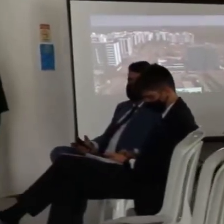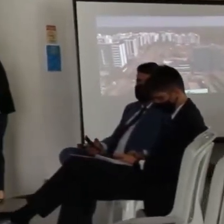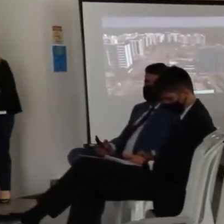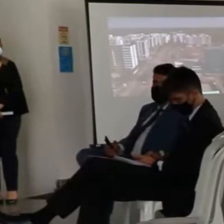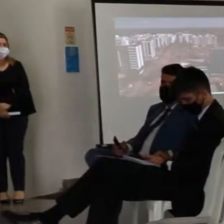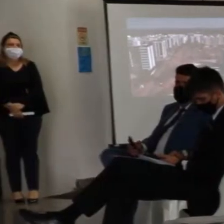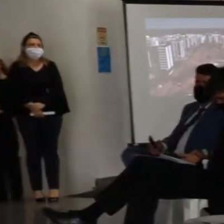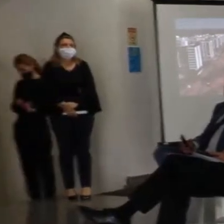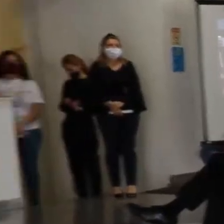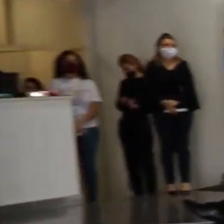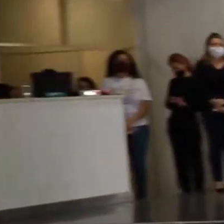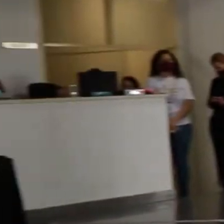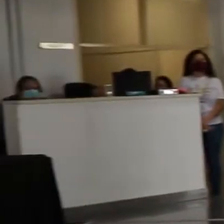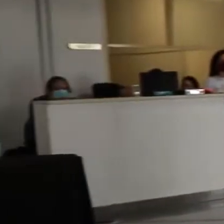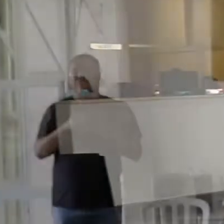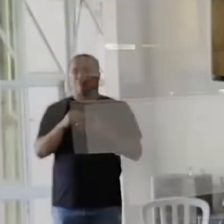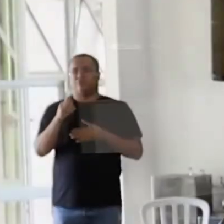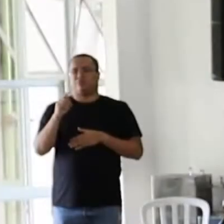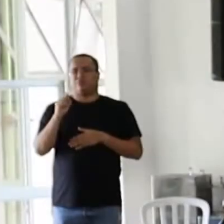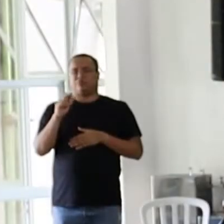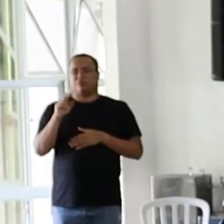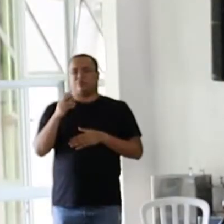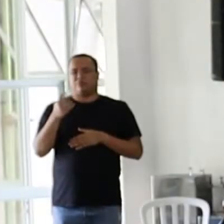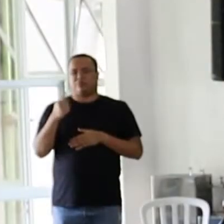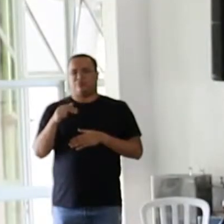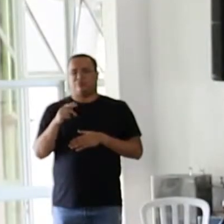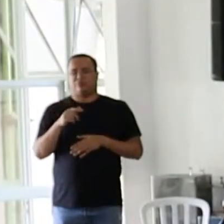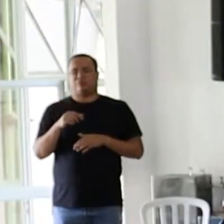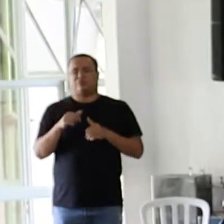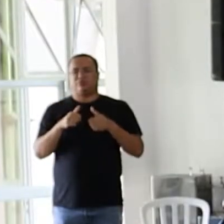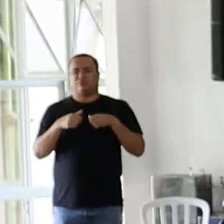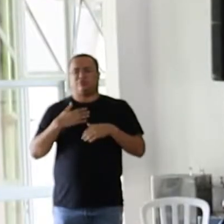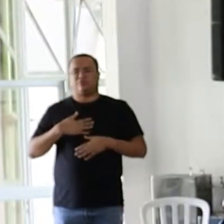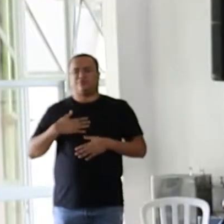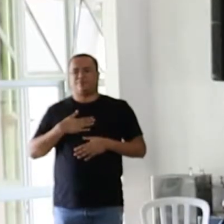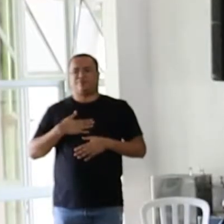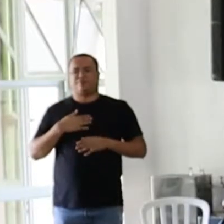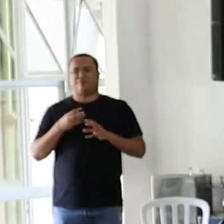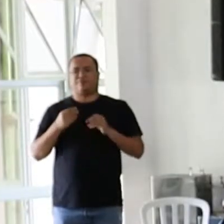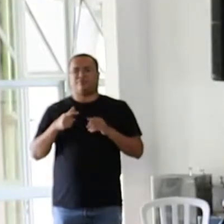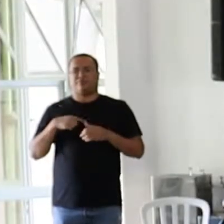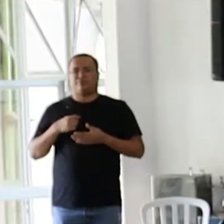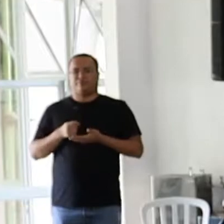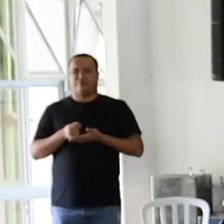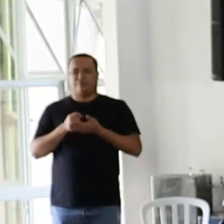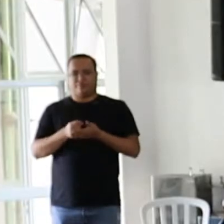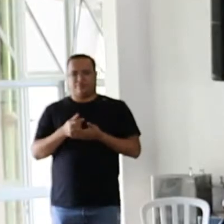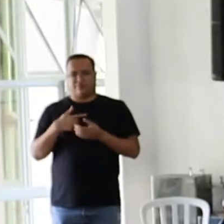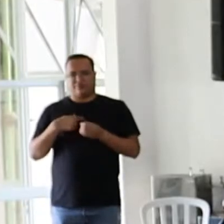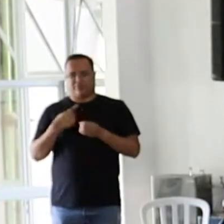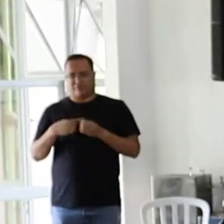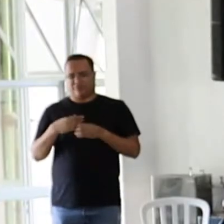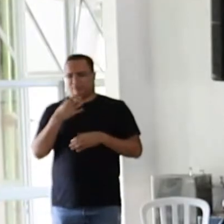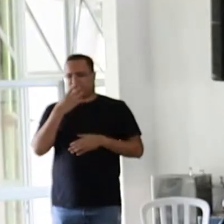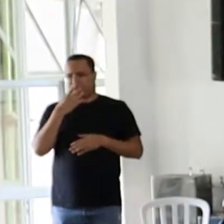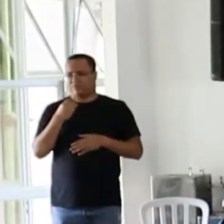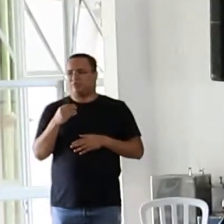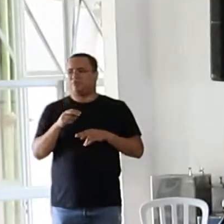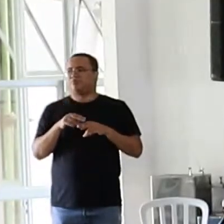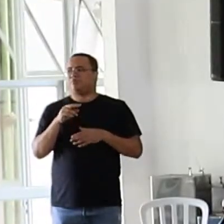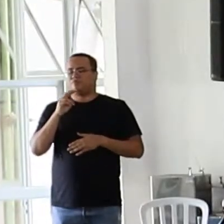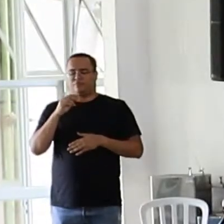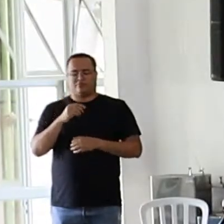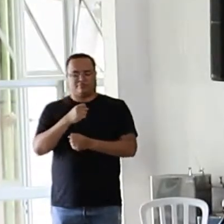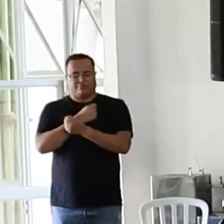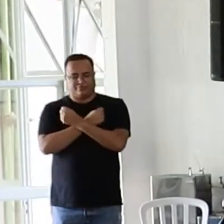o secretário o Gilvan tem gostado muito de estar apoiando aqui a cidade do Guará e um